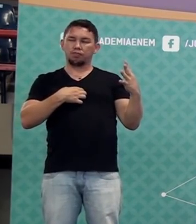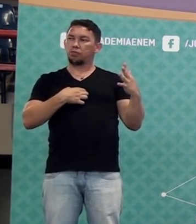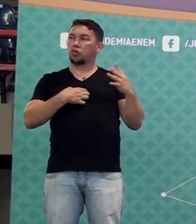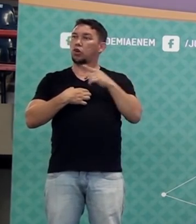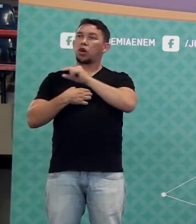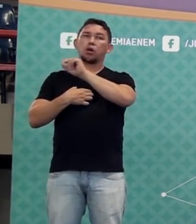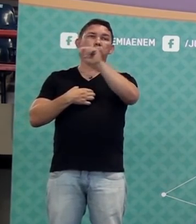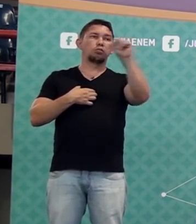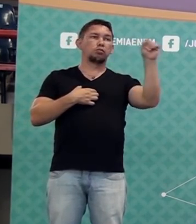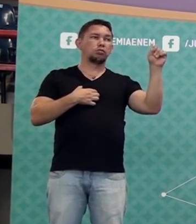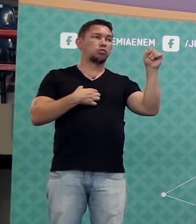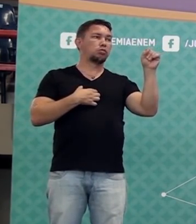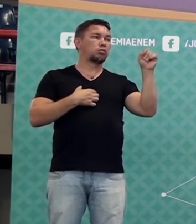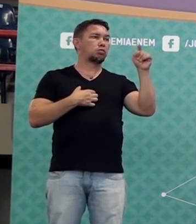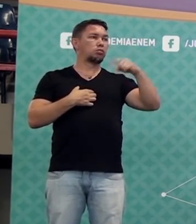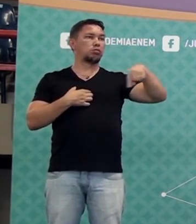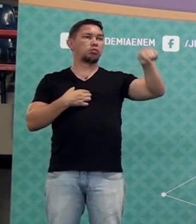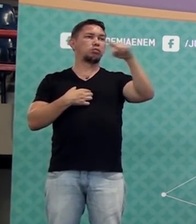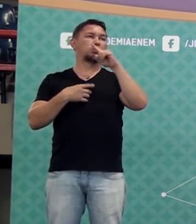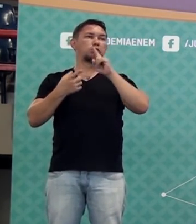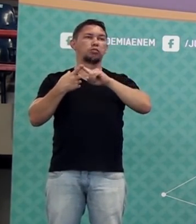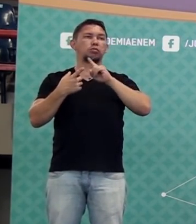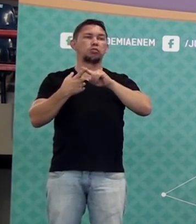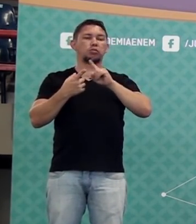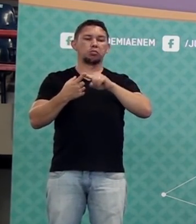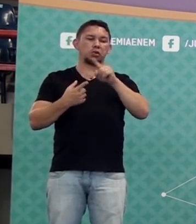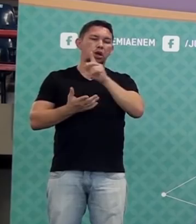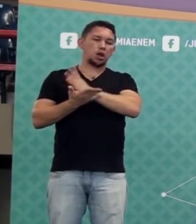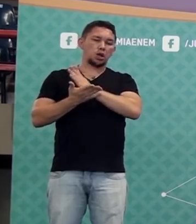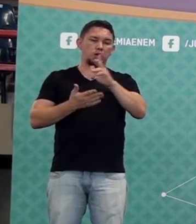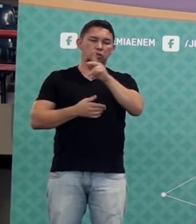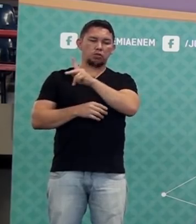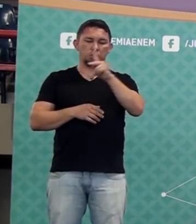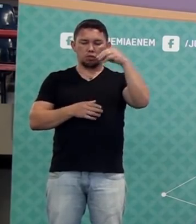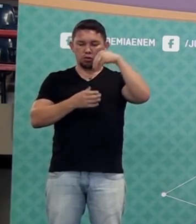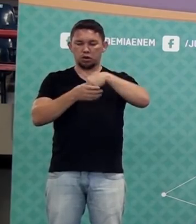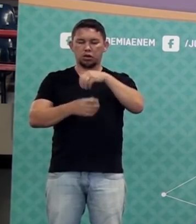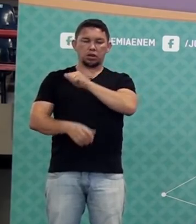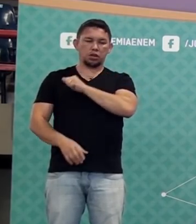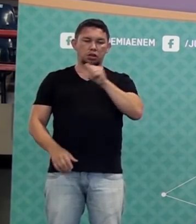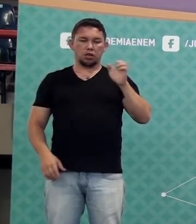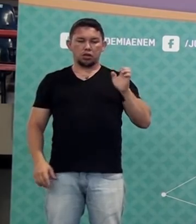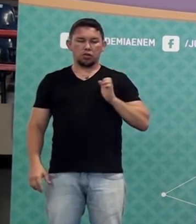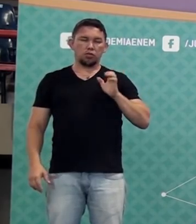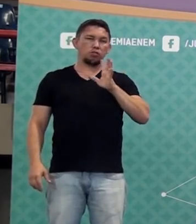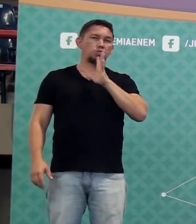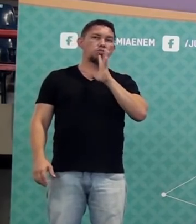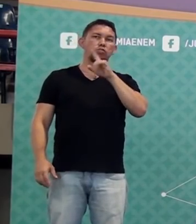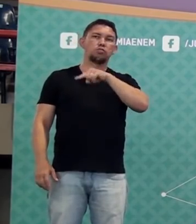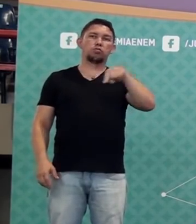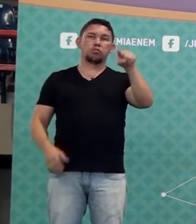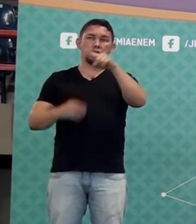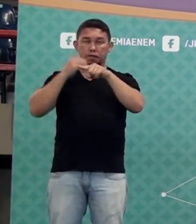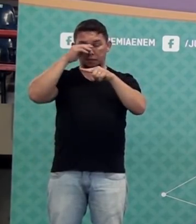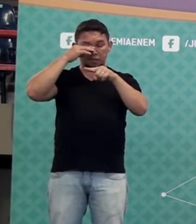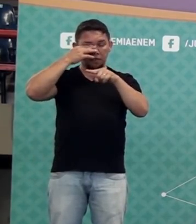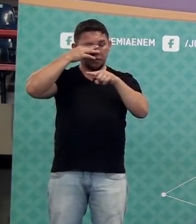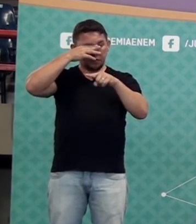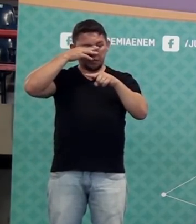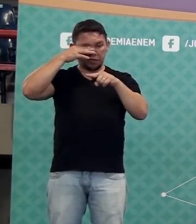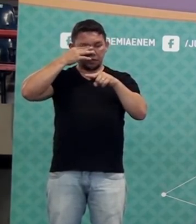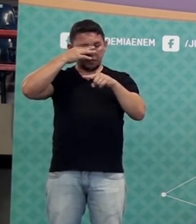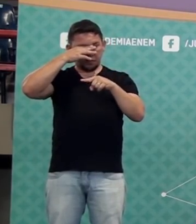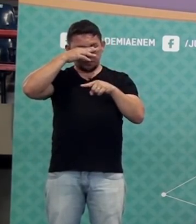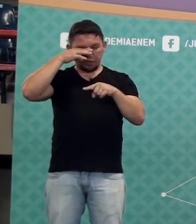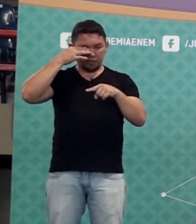certeza que é a referência intelectual dos nossos colegas professores do Academia Enem. Vocês já viram inúmeras vezes